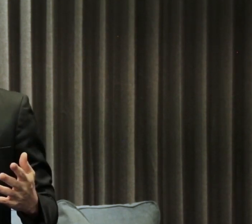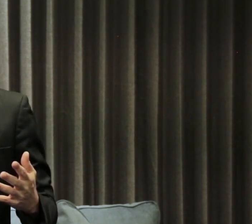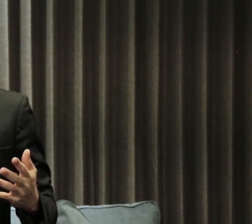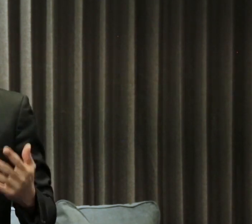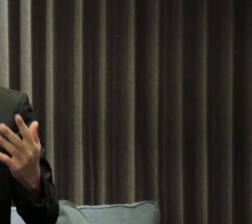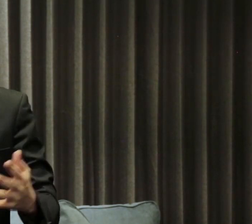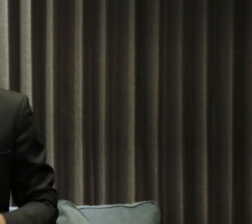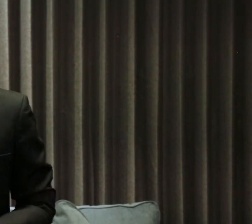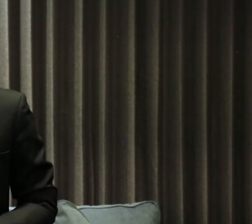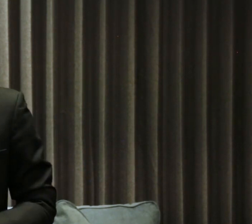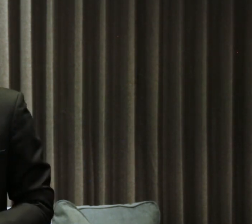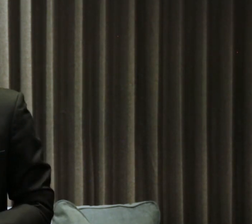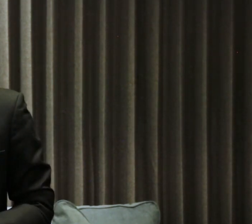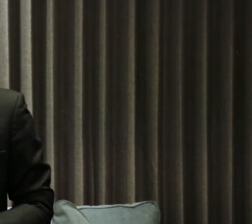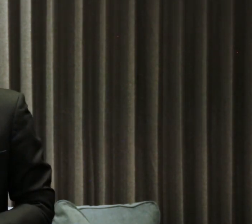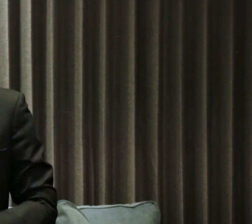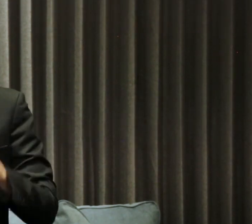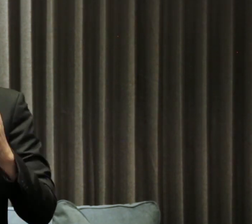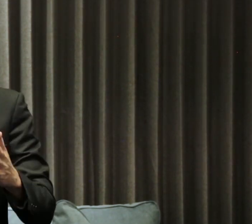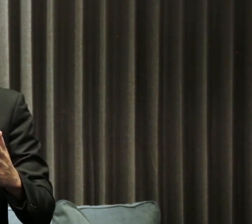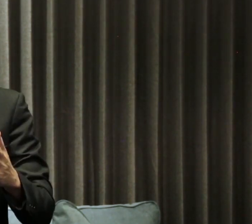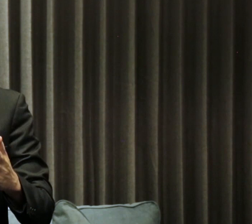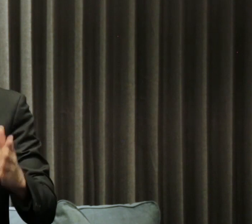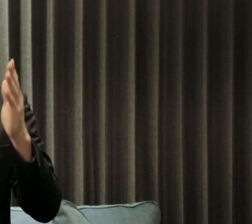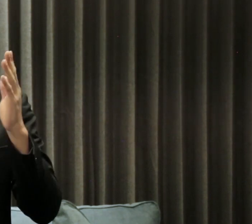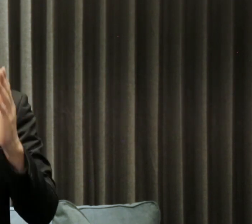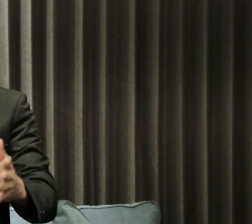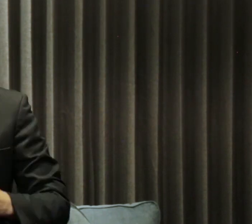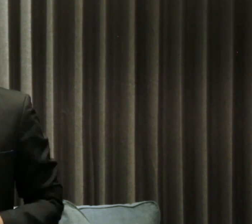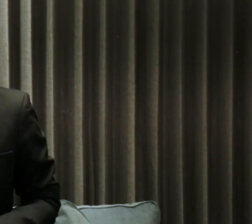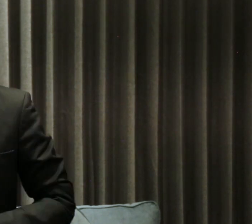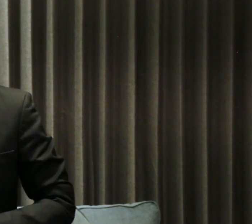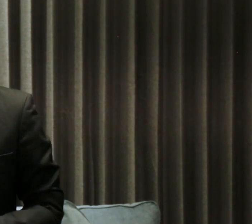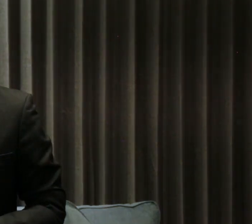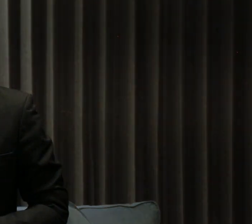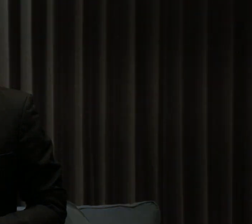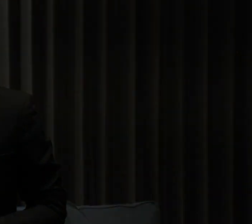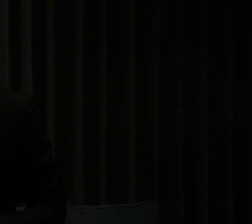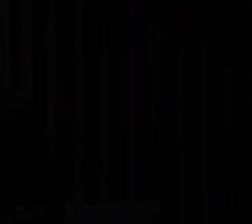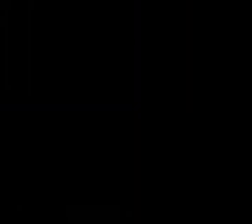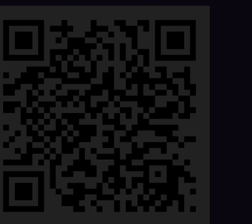rindu untuk mengembalakan saudara lebih lagi. Tuhan Yesus memberkati.